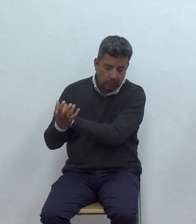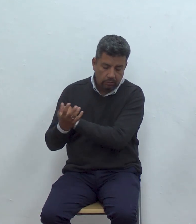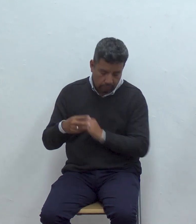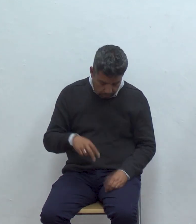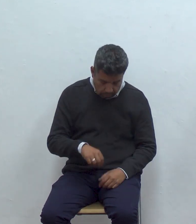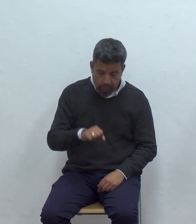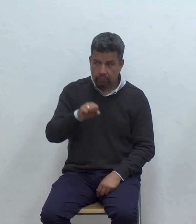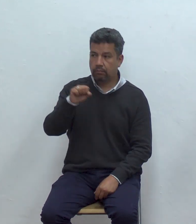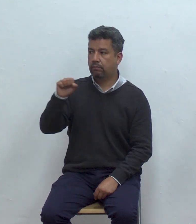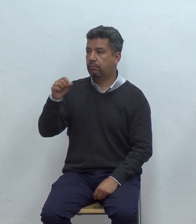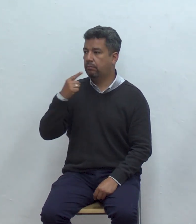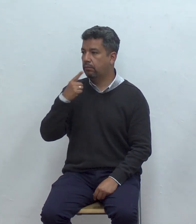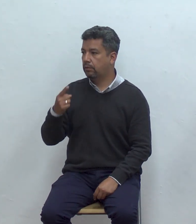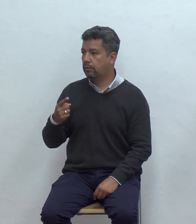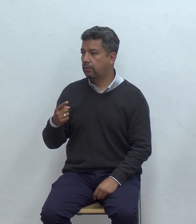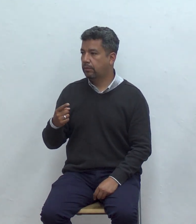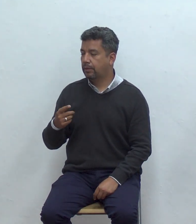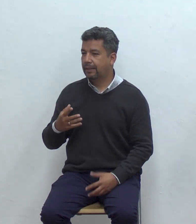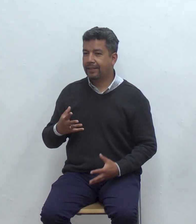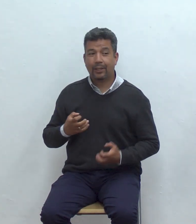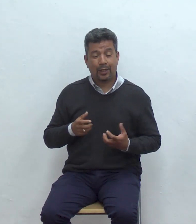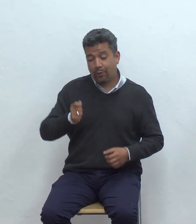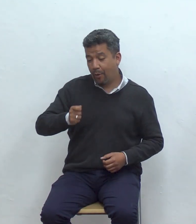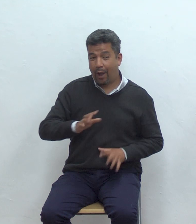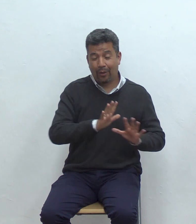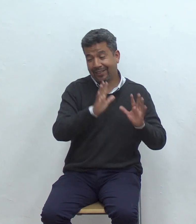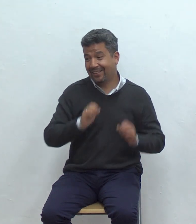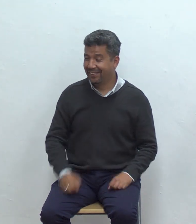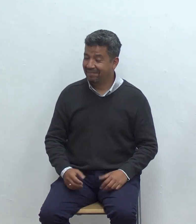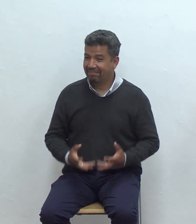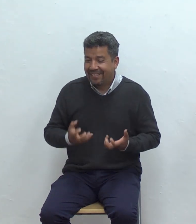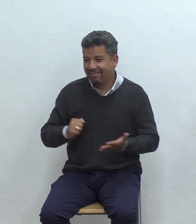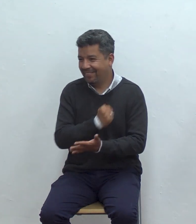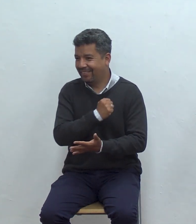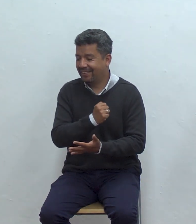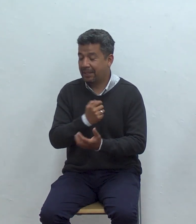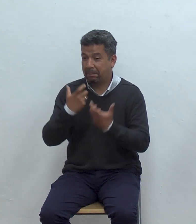dijo, ay, yo quiero tener este abogado. No, es demasiado